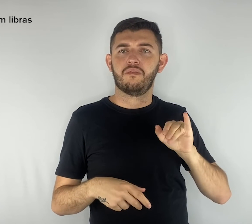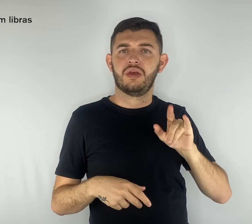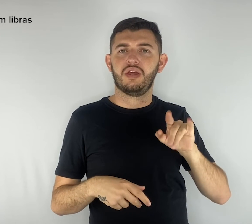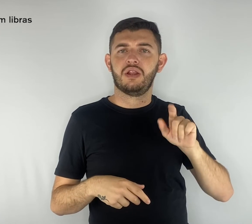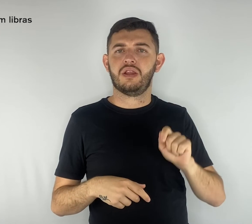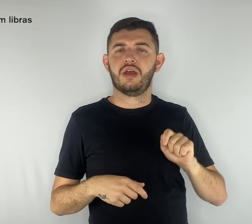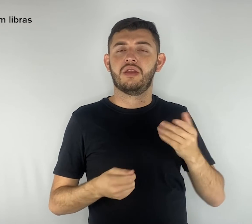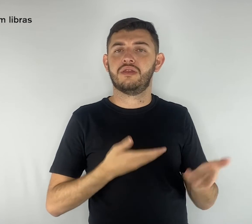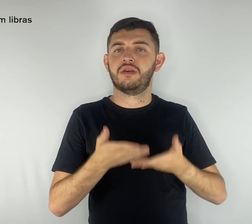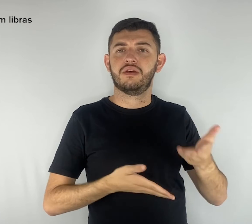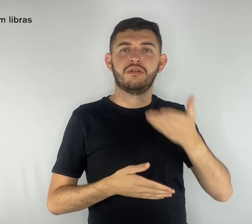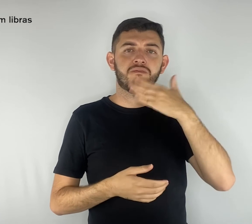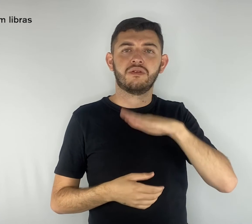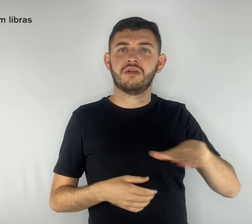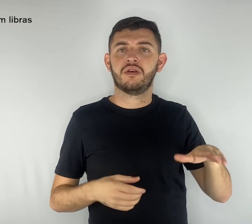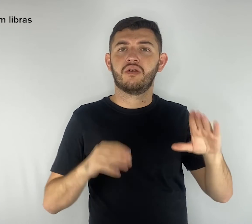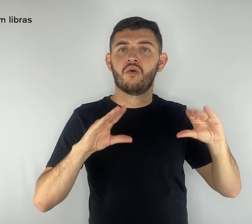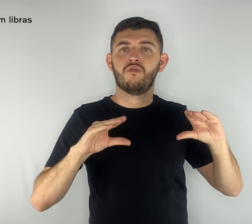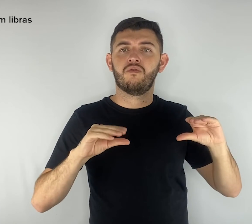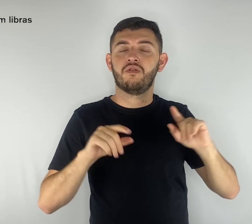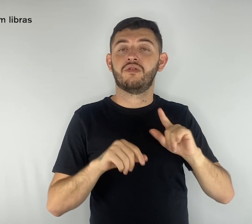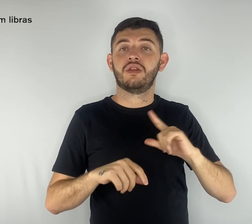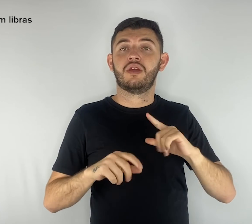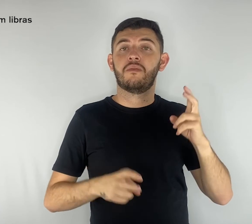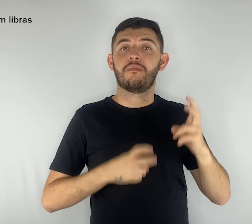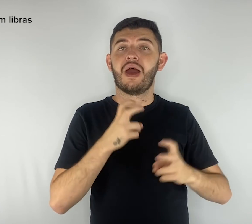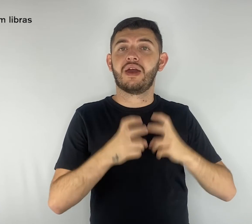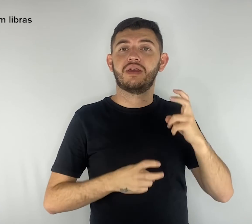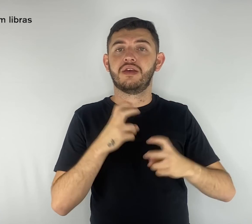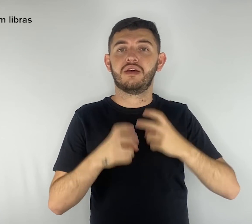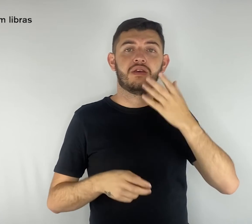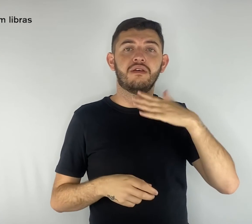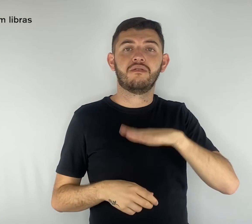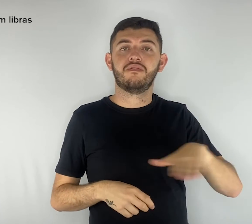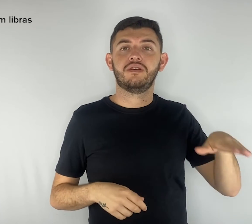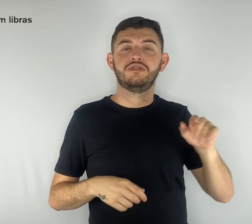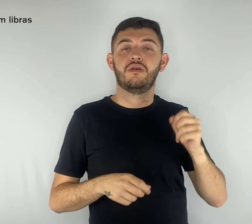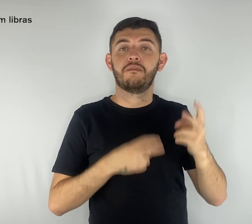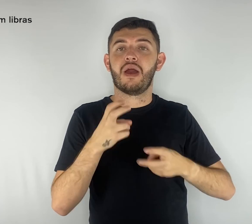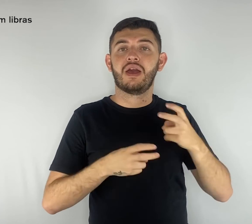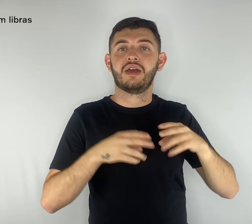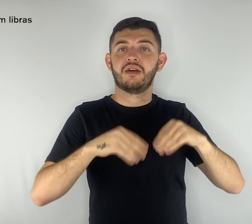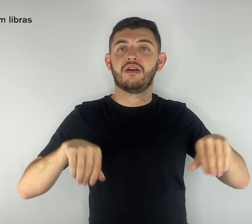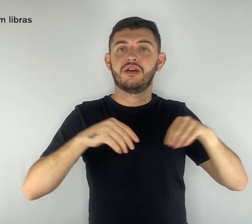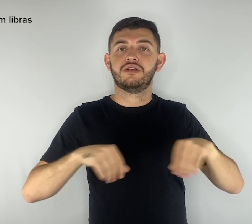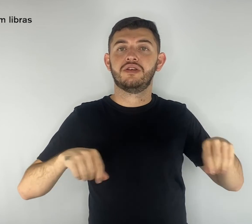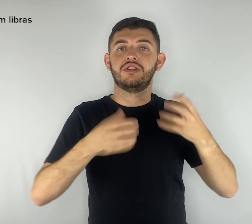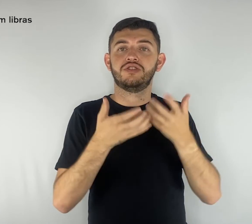à segurança das crianças, parque infantil, parque de areia, jardim,